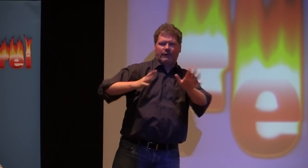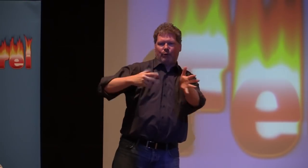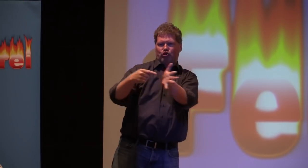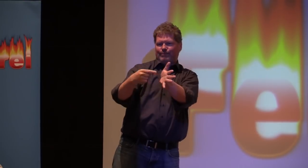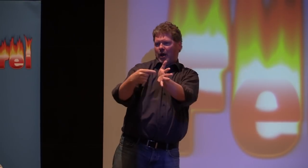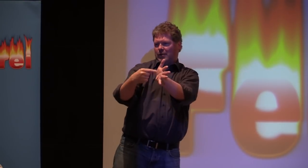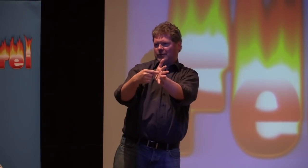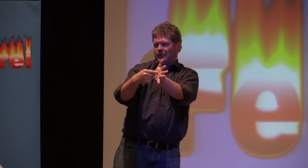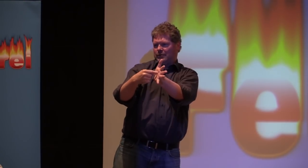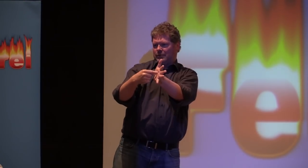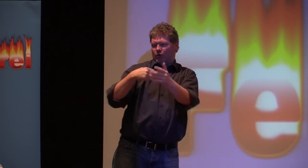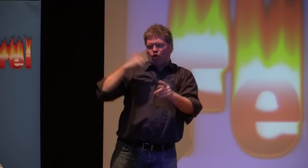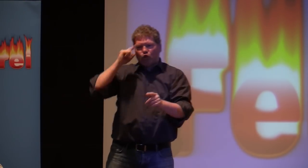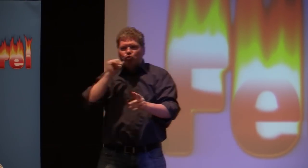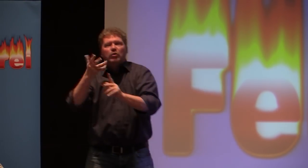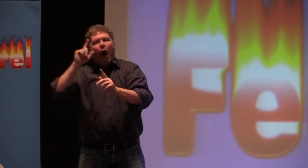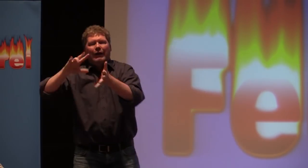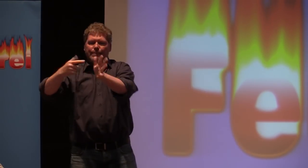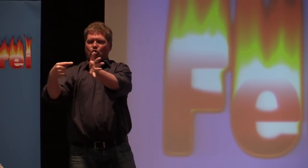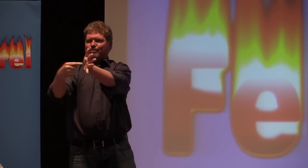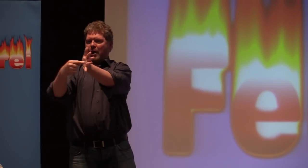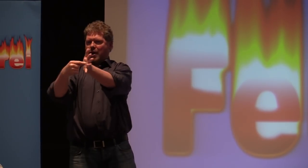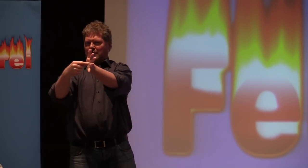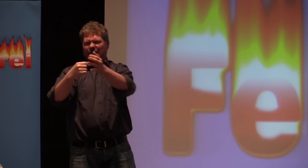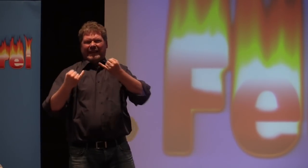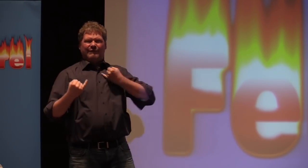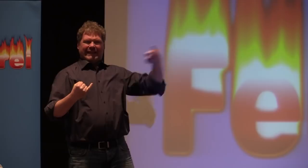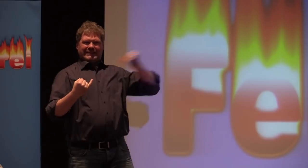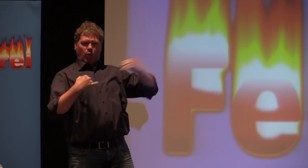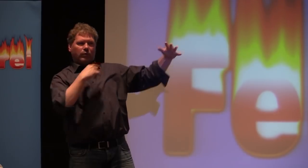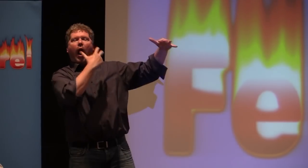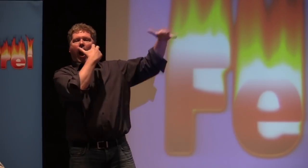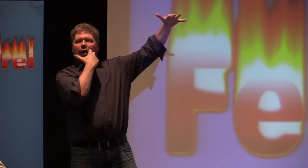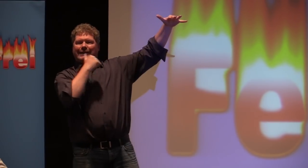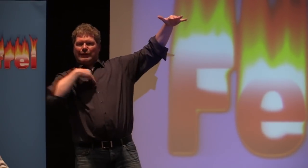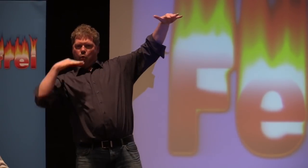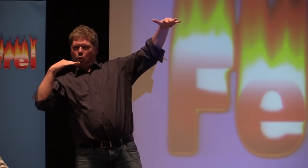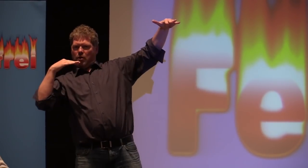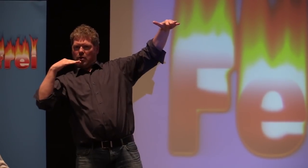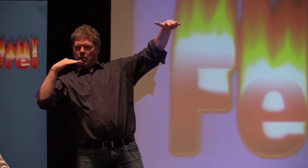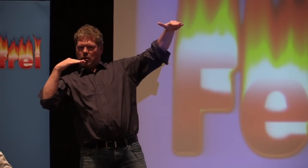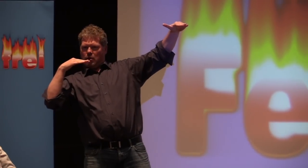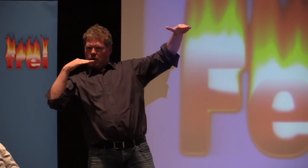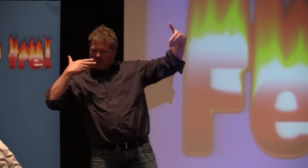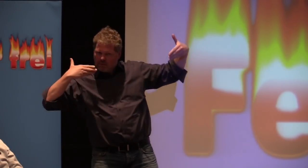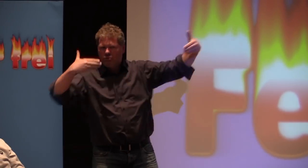Sachen beantragen. Der Schwerpunkt muss halt immer nur auf der Gebärdensprache liegen. Die Deutsche Gehörlosen, der Deutsche